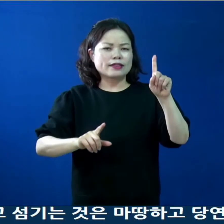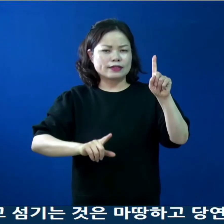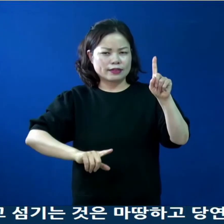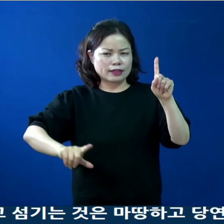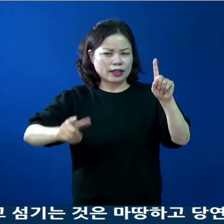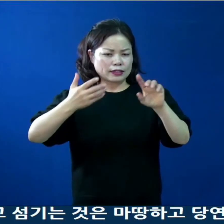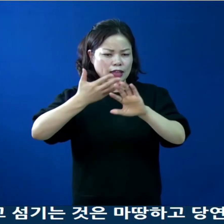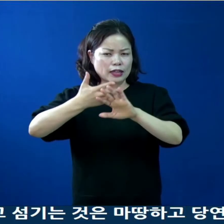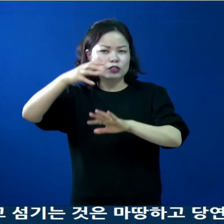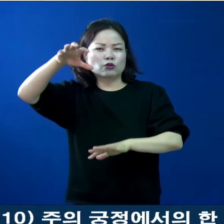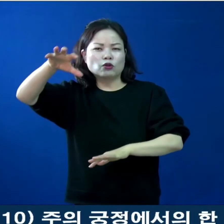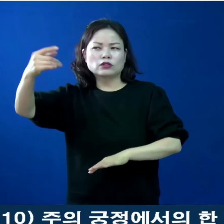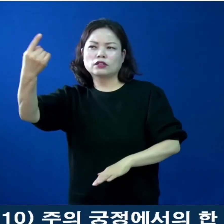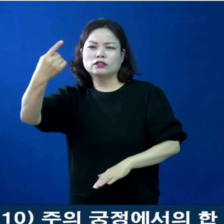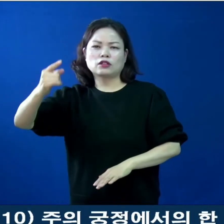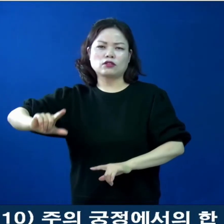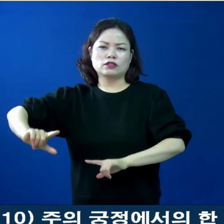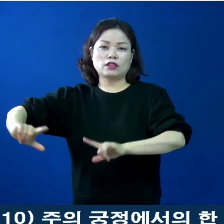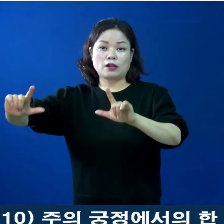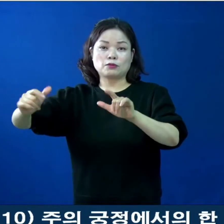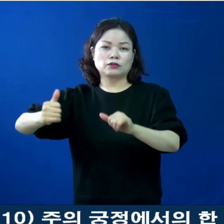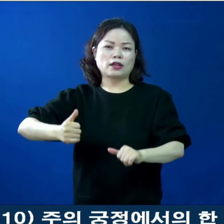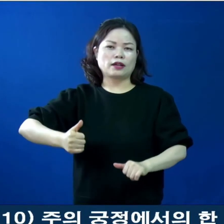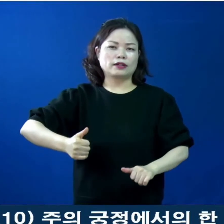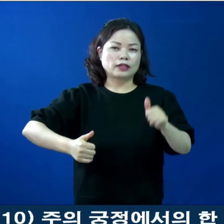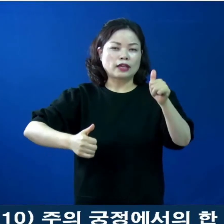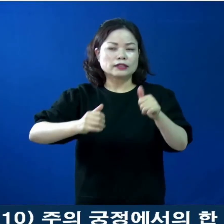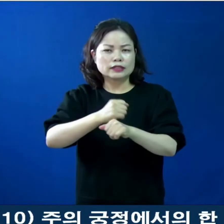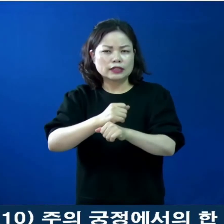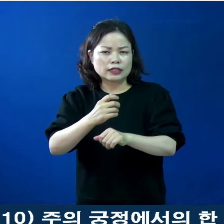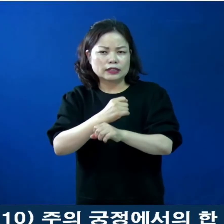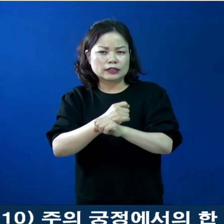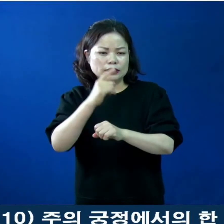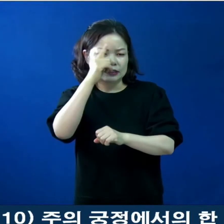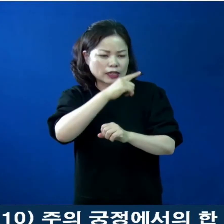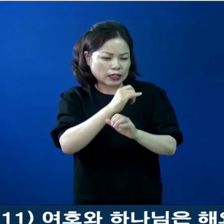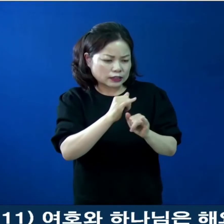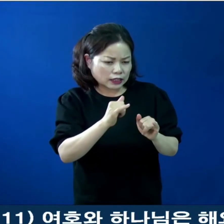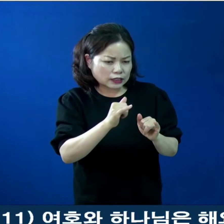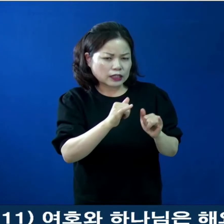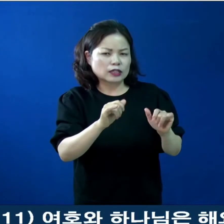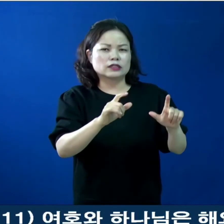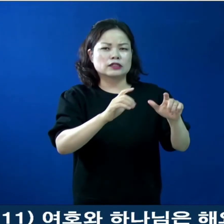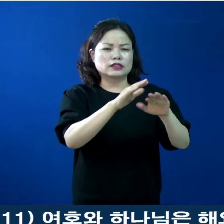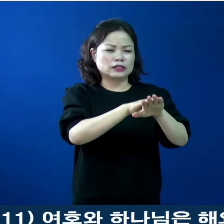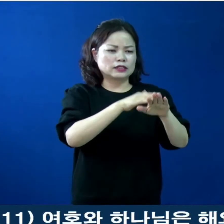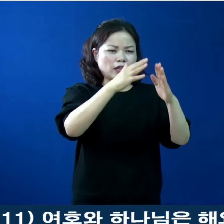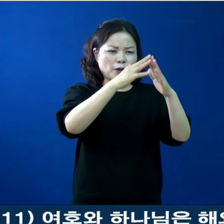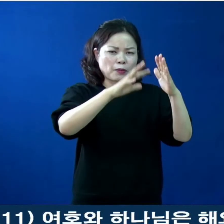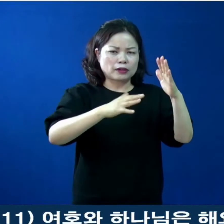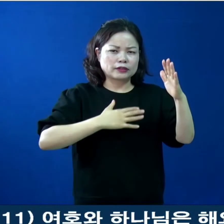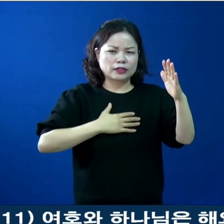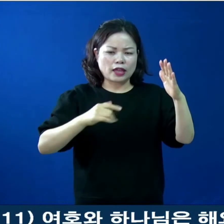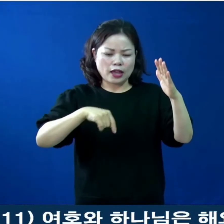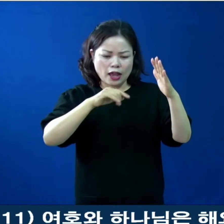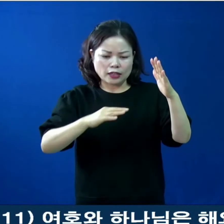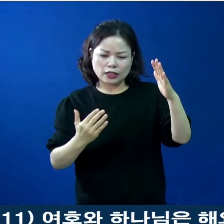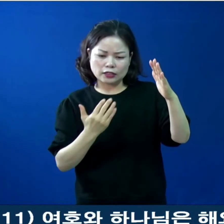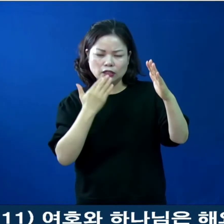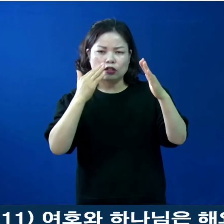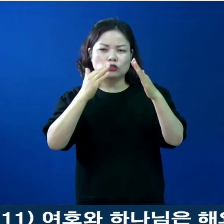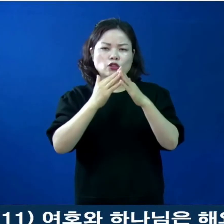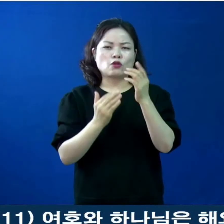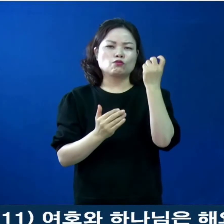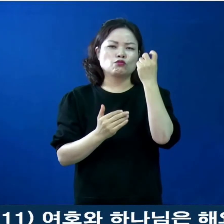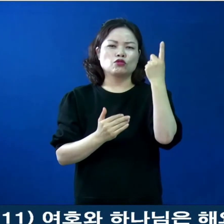다른 곳에서의 첫날보다 나은즉 악인의 장막에 사는 것보다 내 하나님의 성전 문지기로 있는